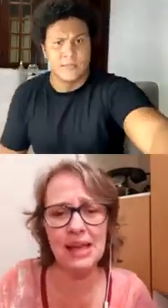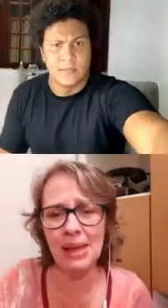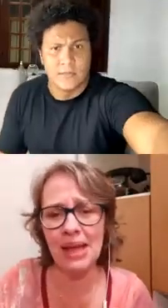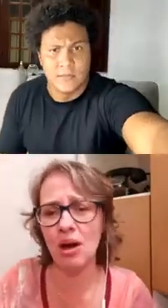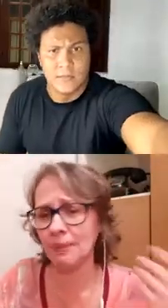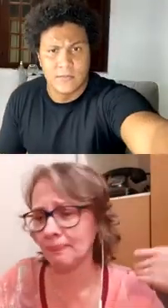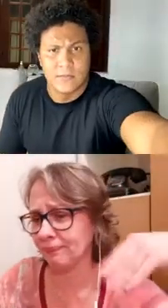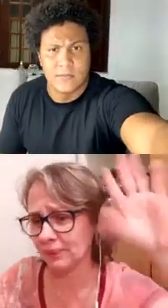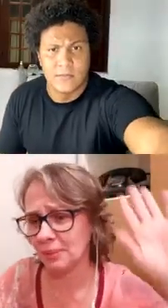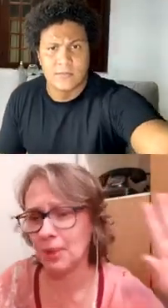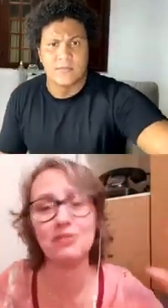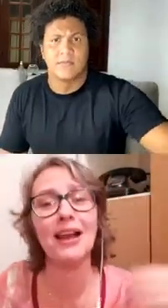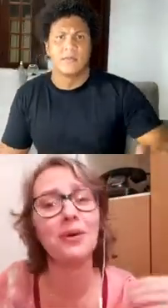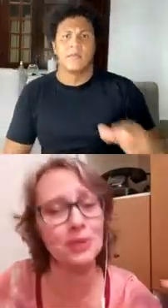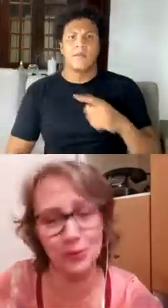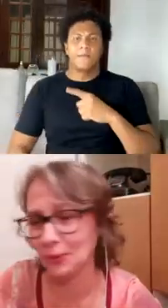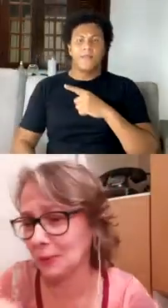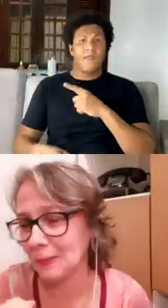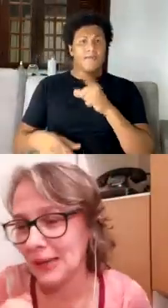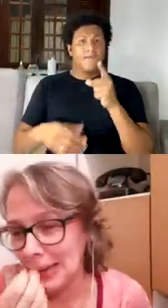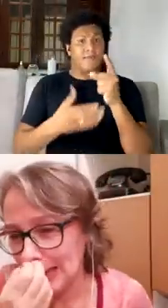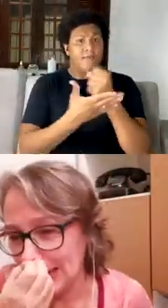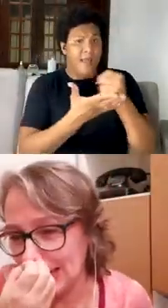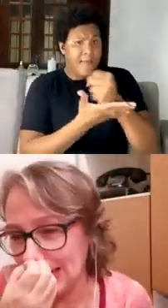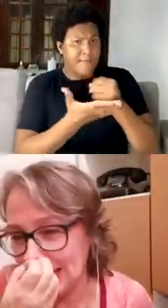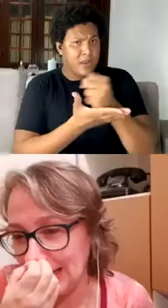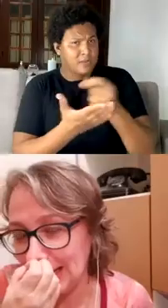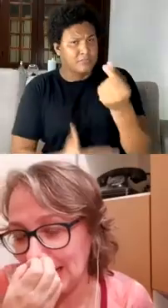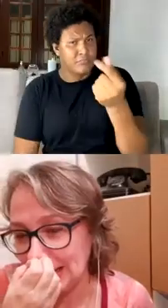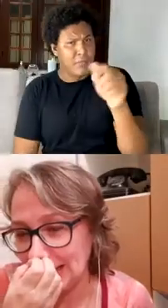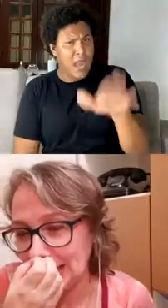quiser melhor, pode falar comigo.